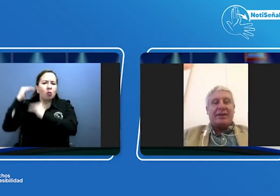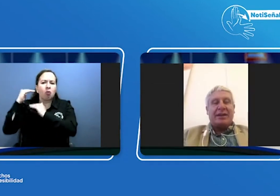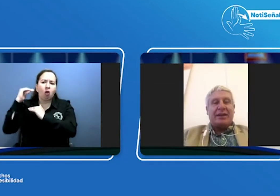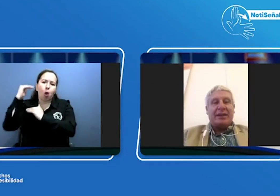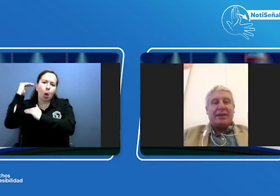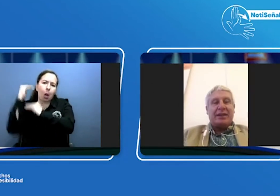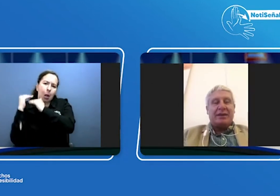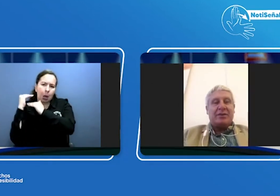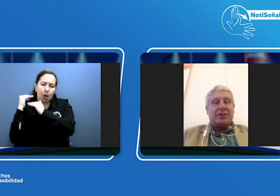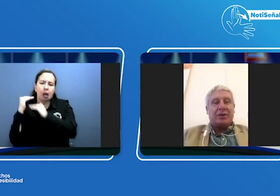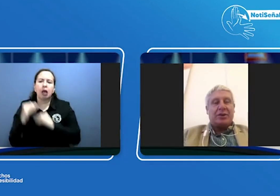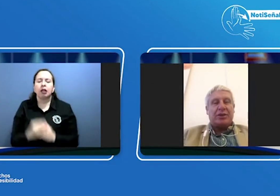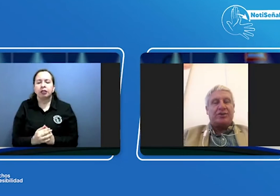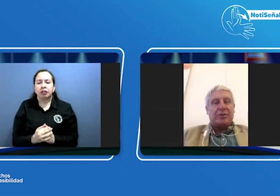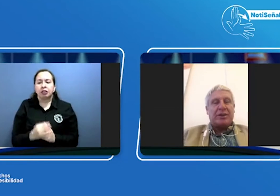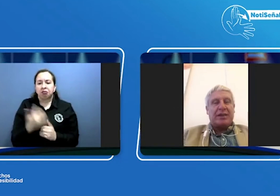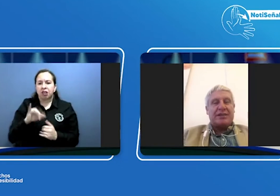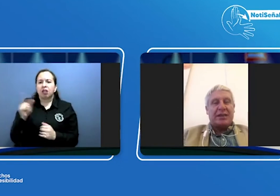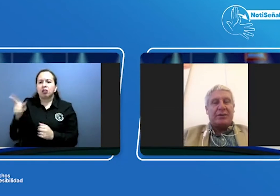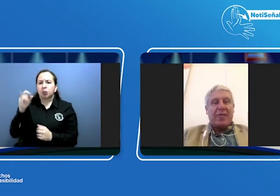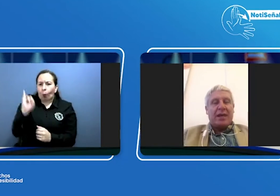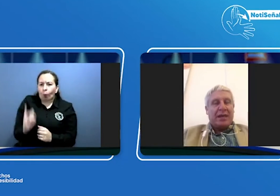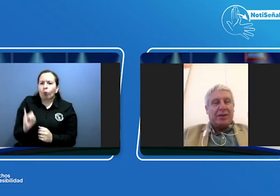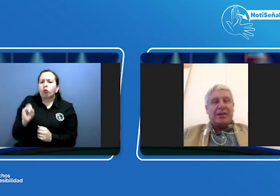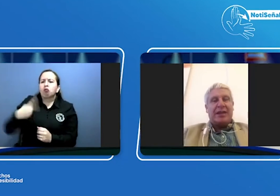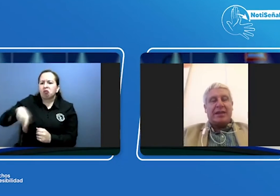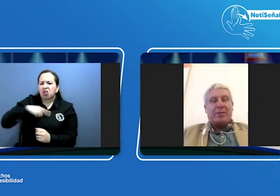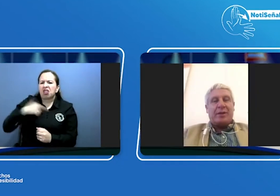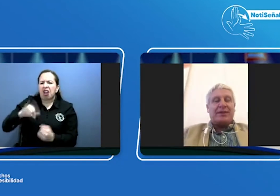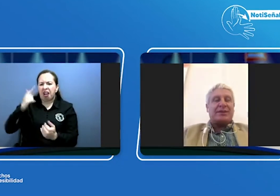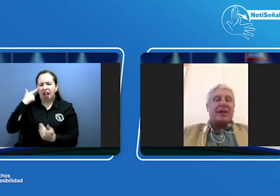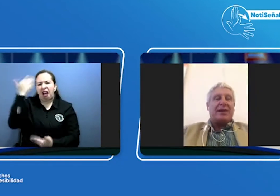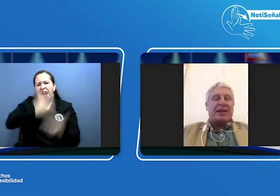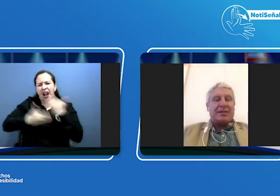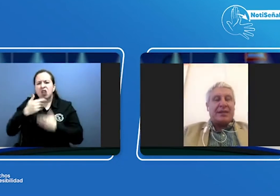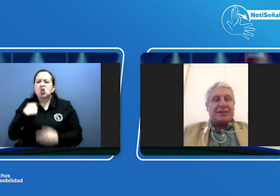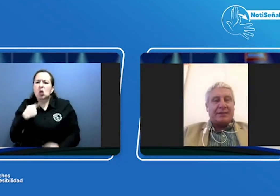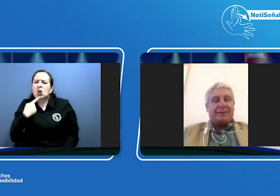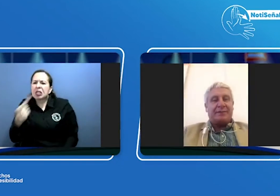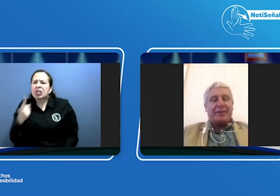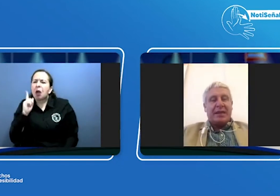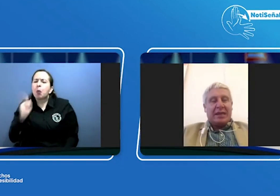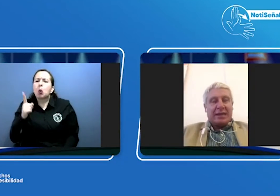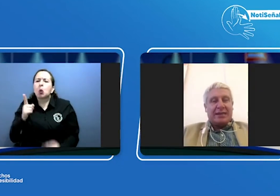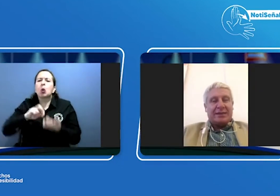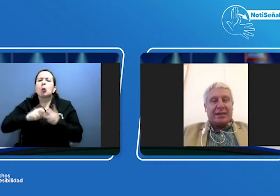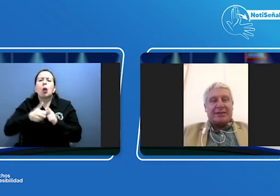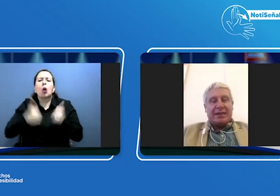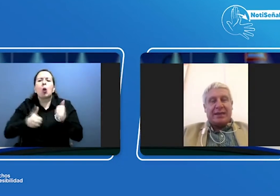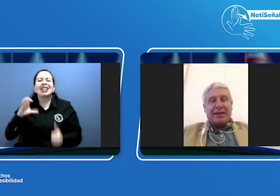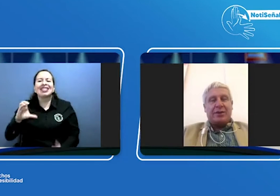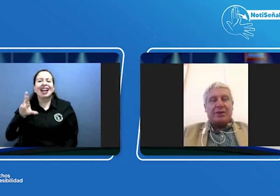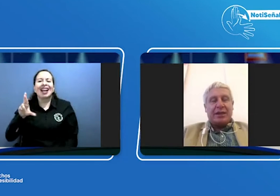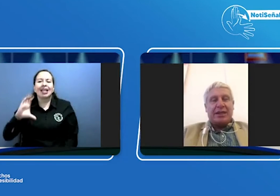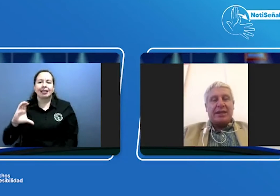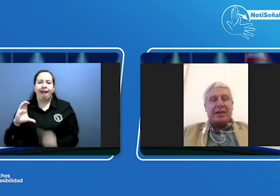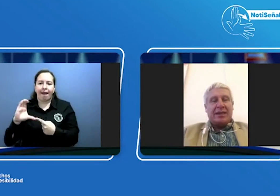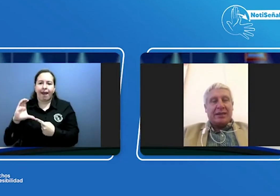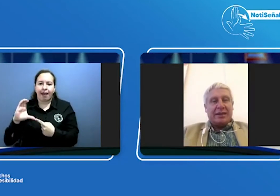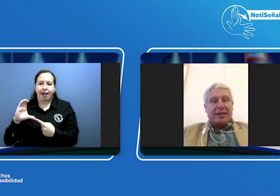con el doctor Lotto lo estuvimos analizando y yo les dije que el problema estaba en el CRC que el CRC era el que hoy tenía digamos